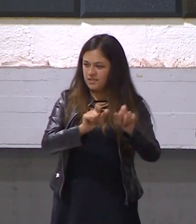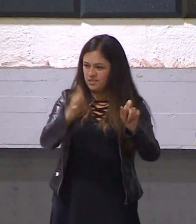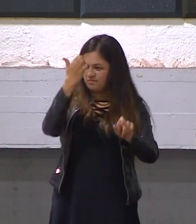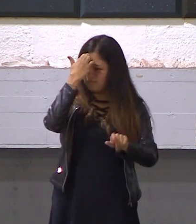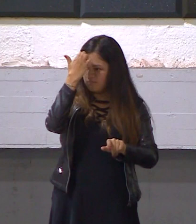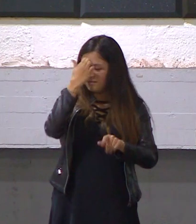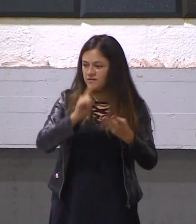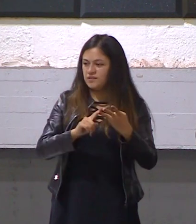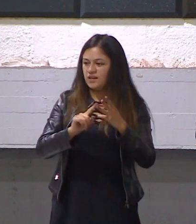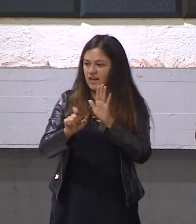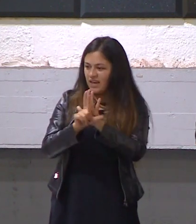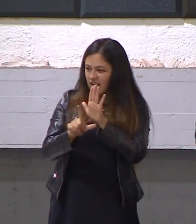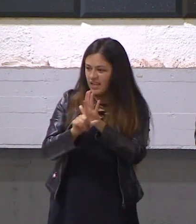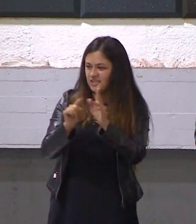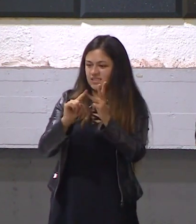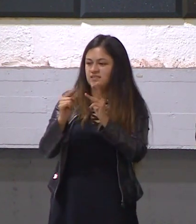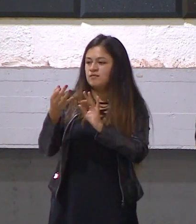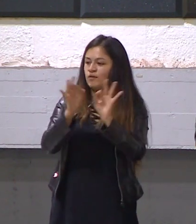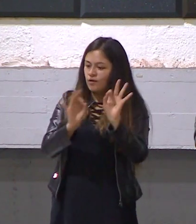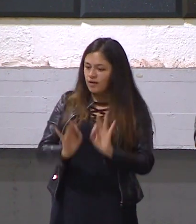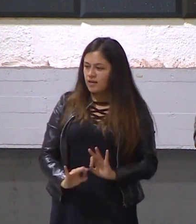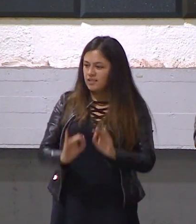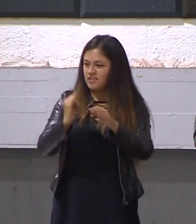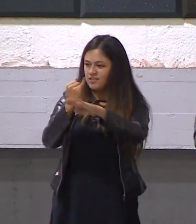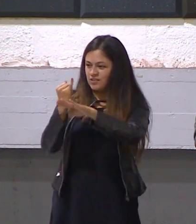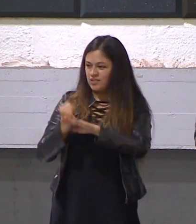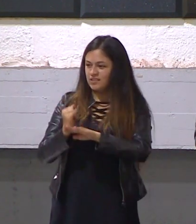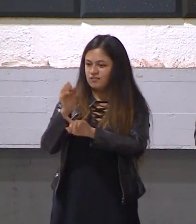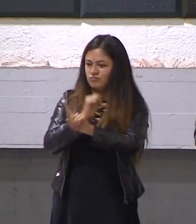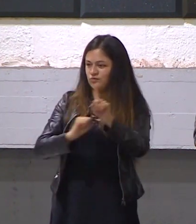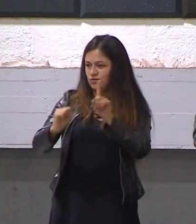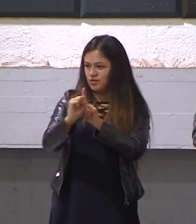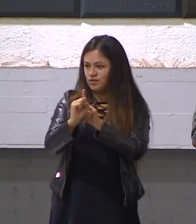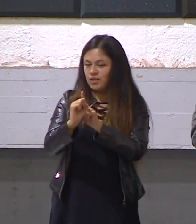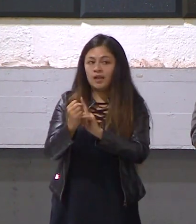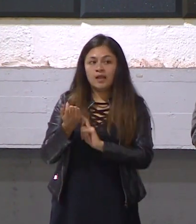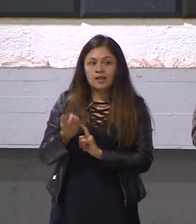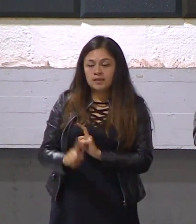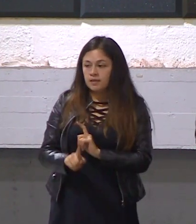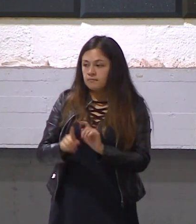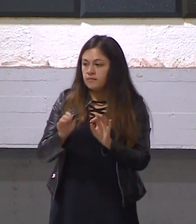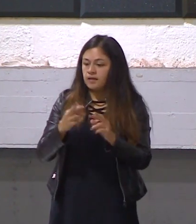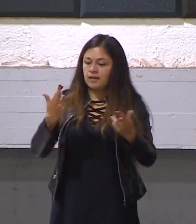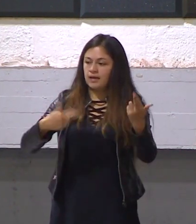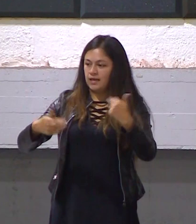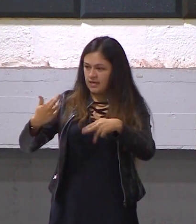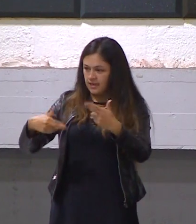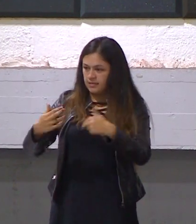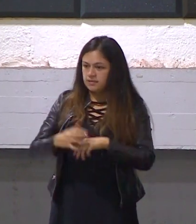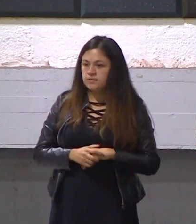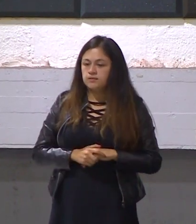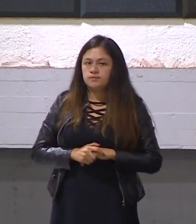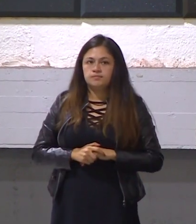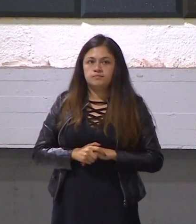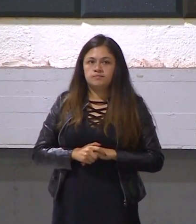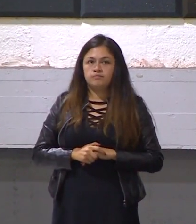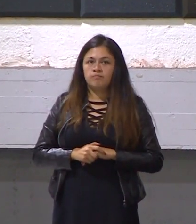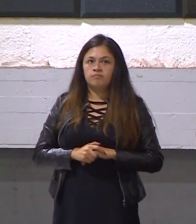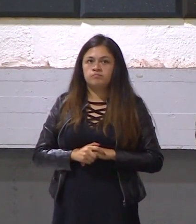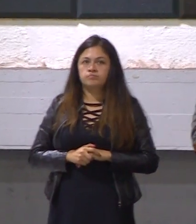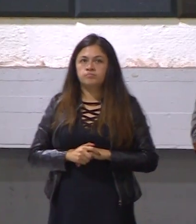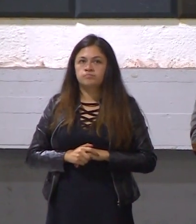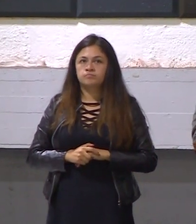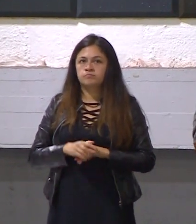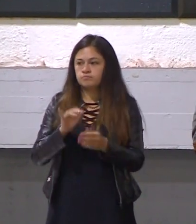la legislación la organización institucional y social y la recreación en ese